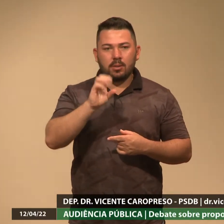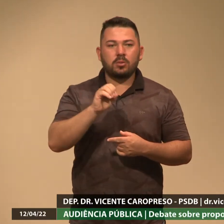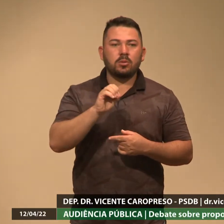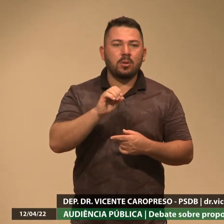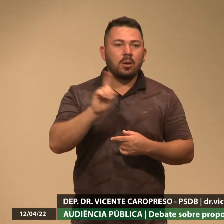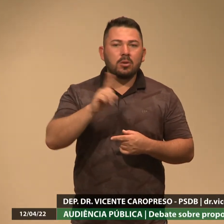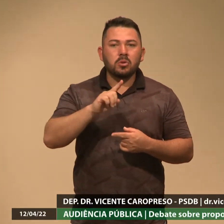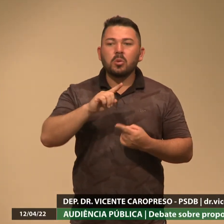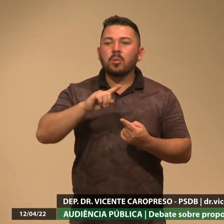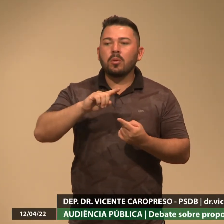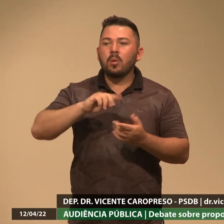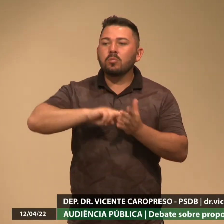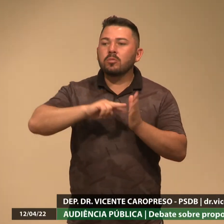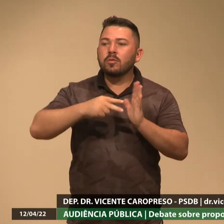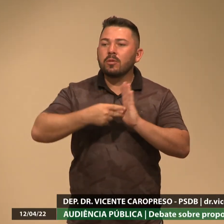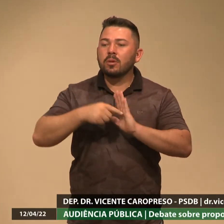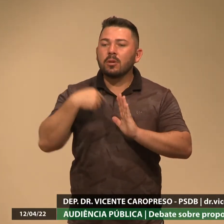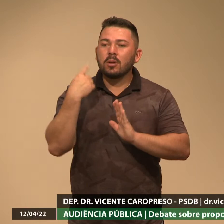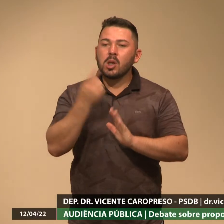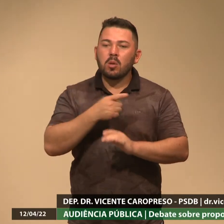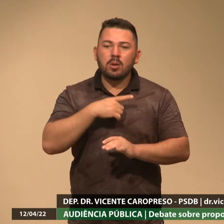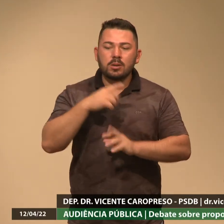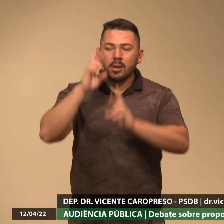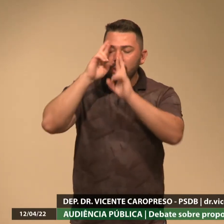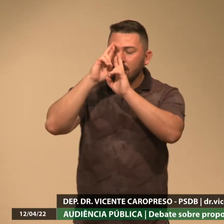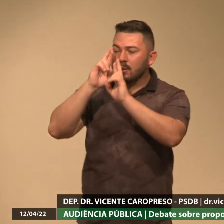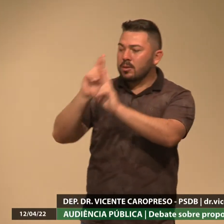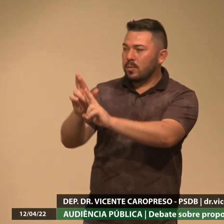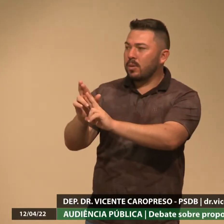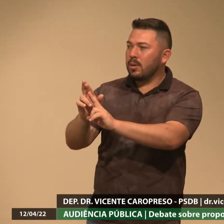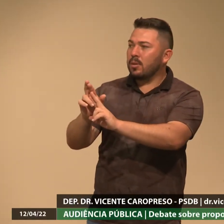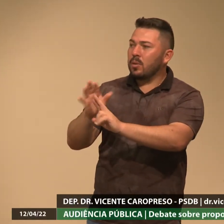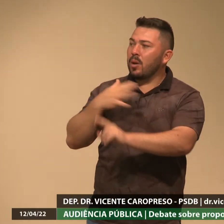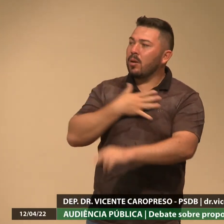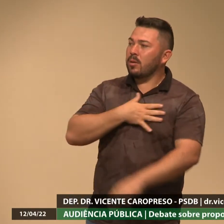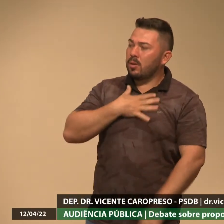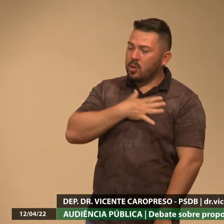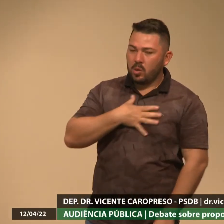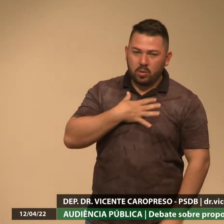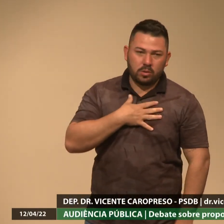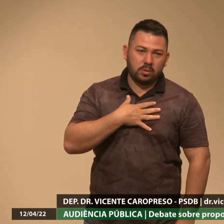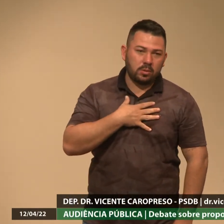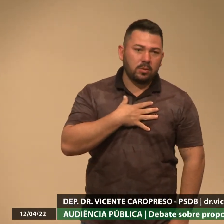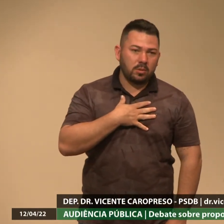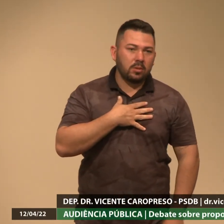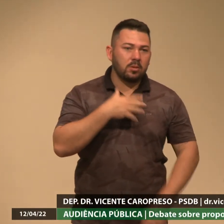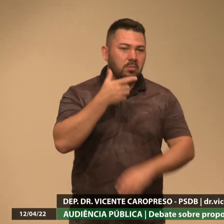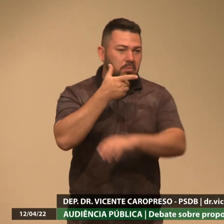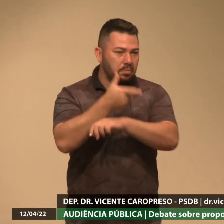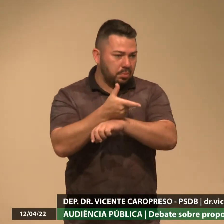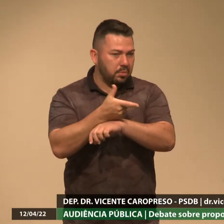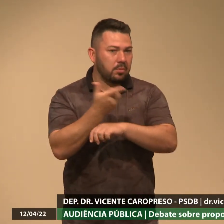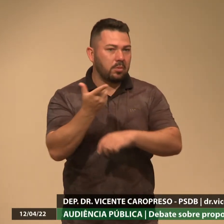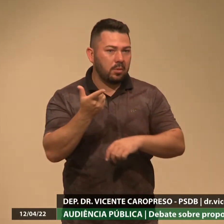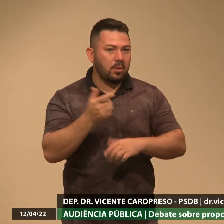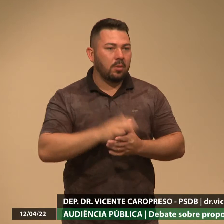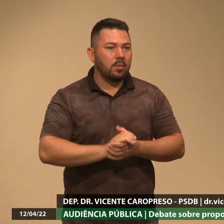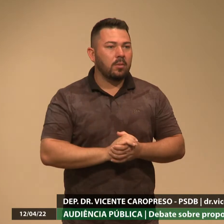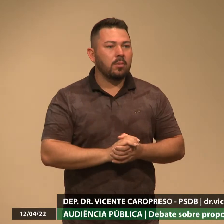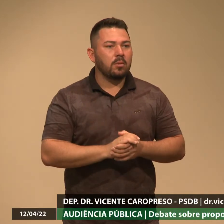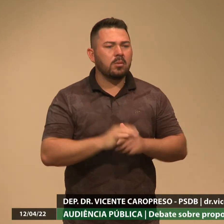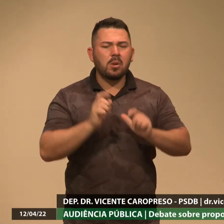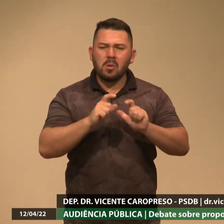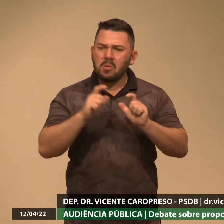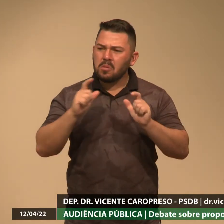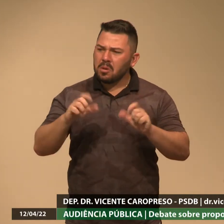O que significa que a gente não tenha respeito por quem goste né do uso de armas e acho que realmente há